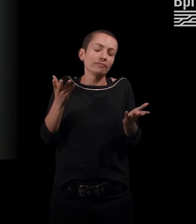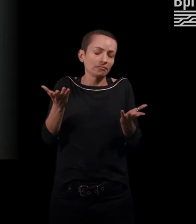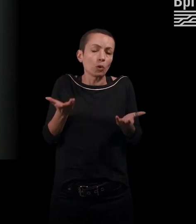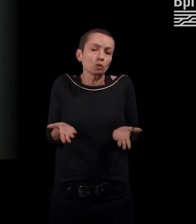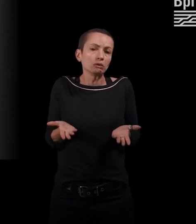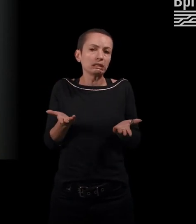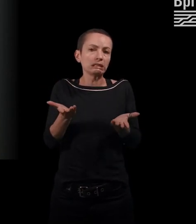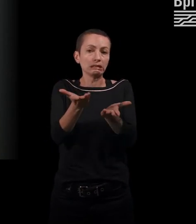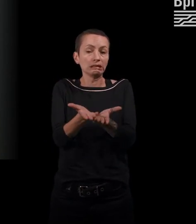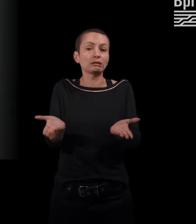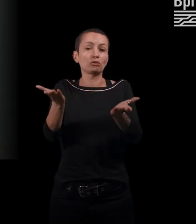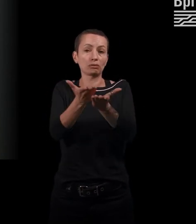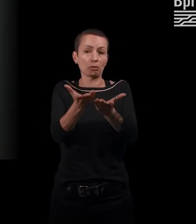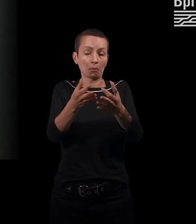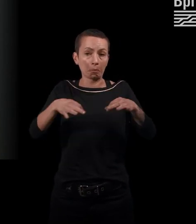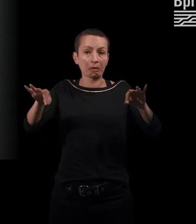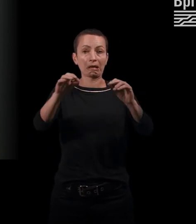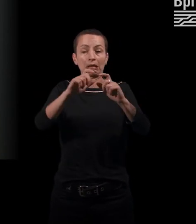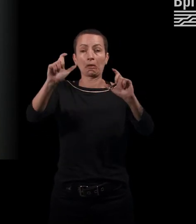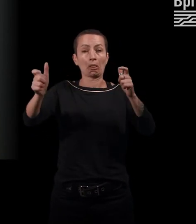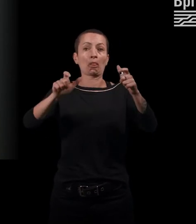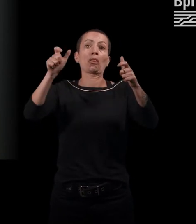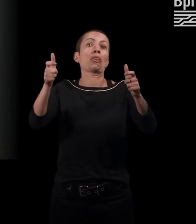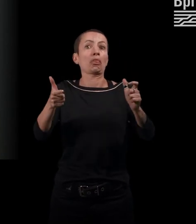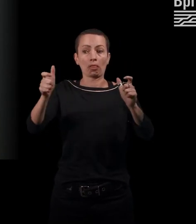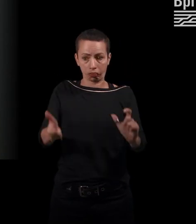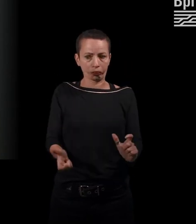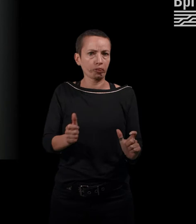de déliquescence et d'effondrement dans lequel le pays est,